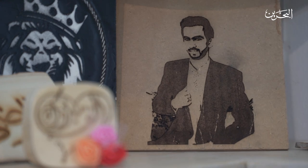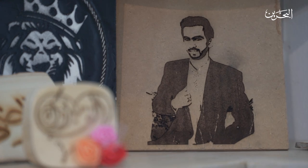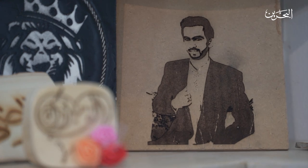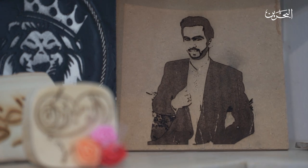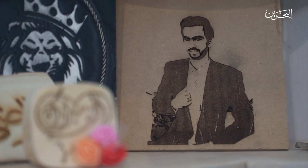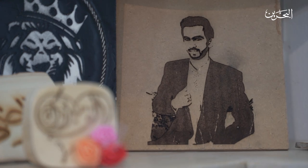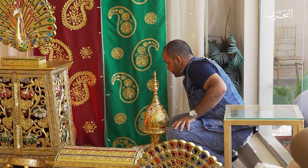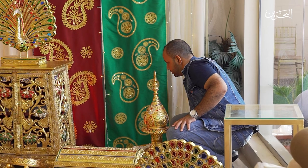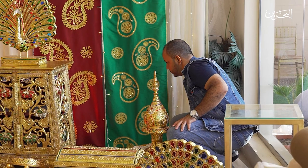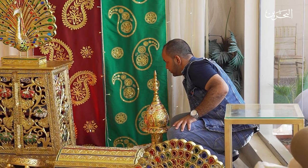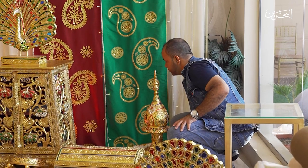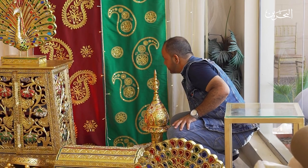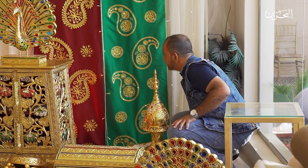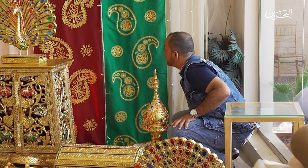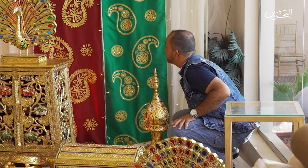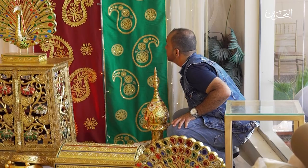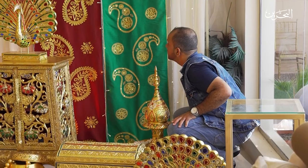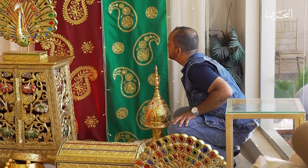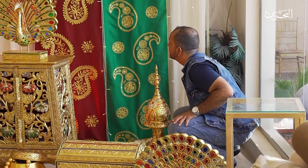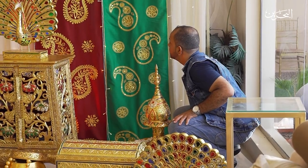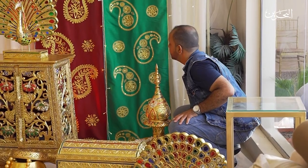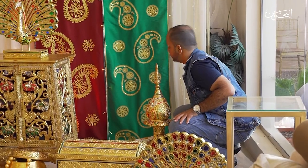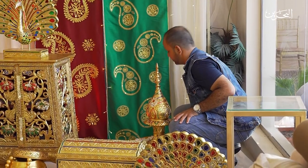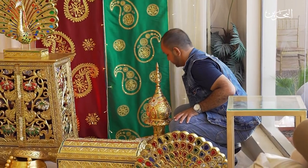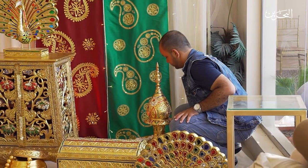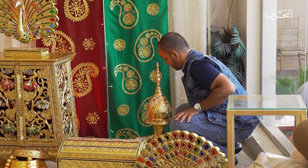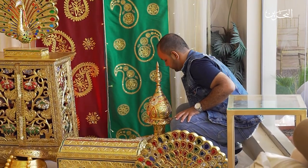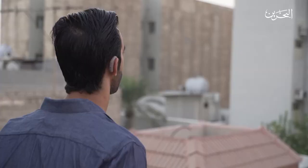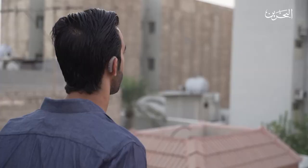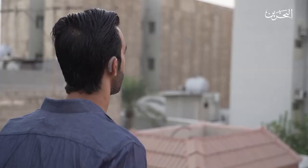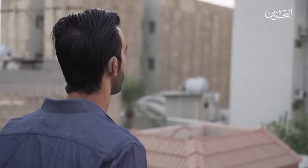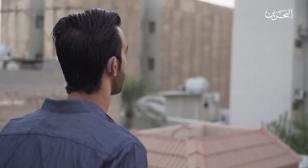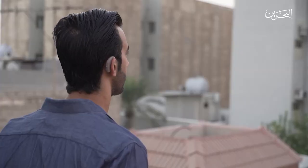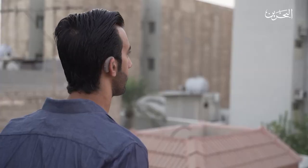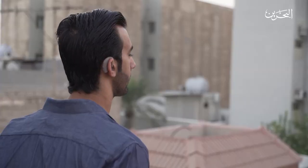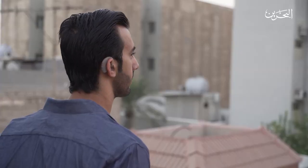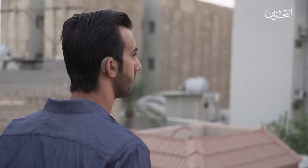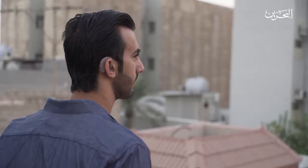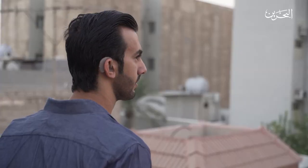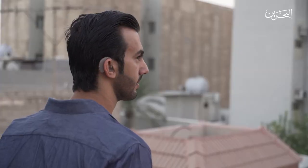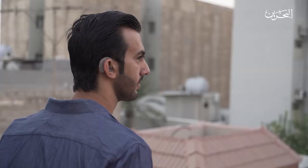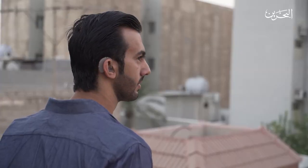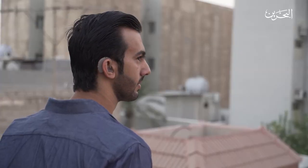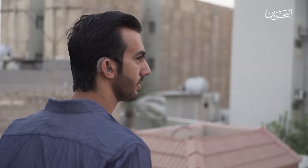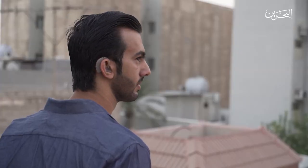وكيف اعتمدوا على نفسهم وكونوا مشاريعهم الخاصة، ورغم جائحة كورونا الا ان هذه